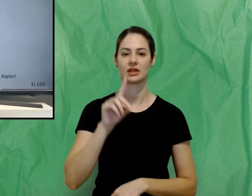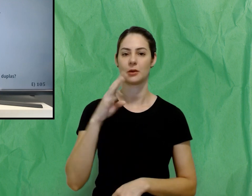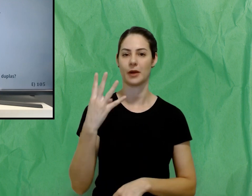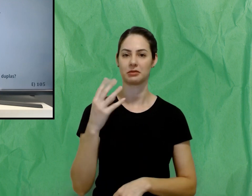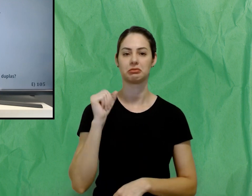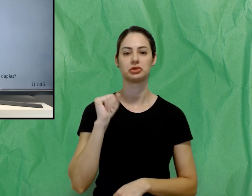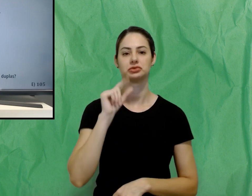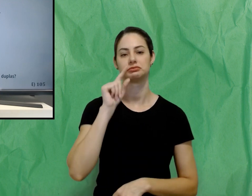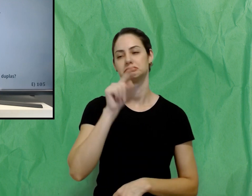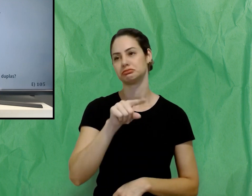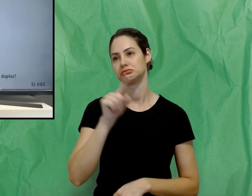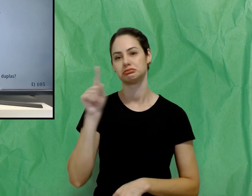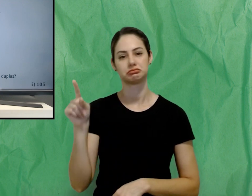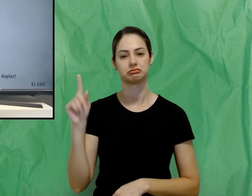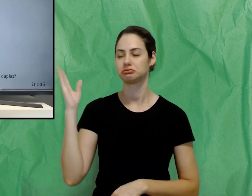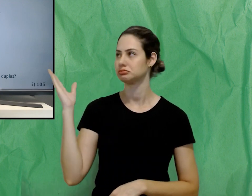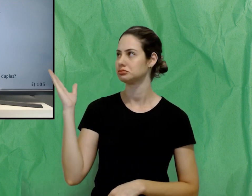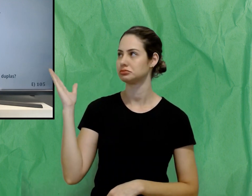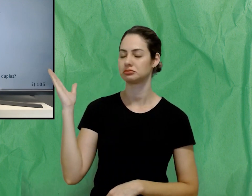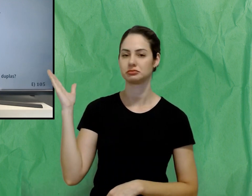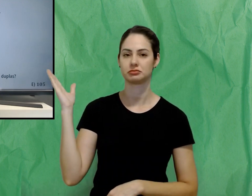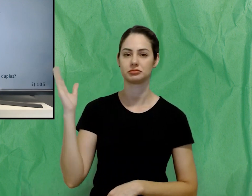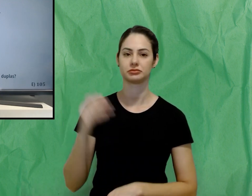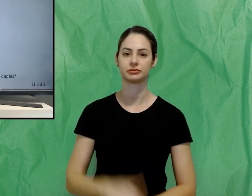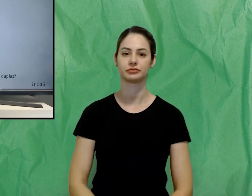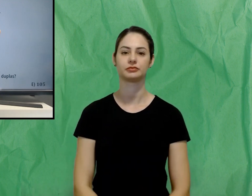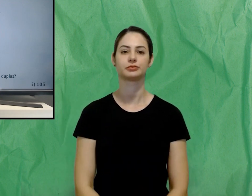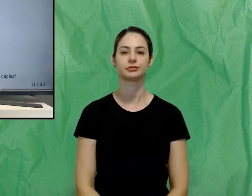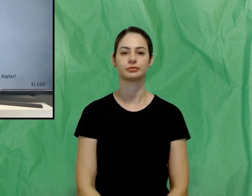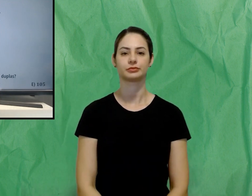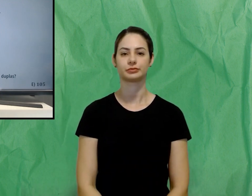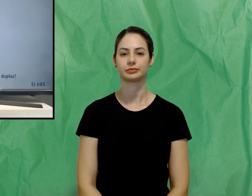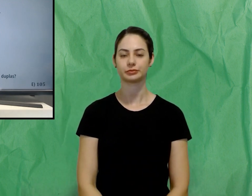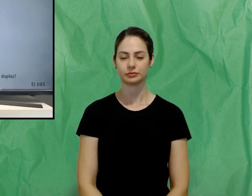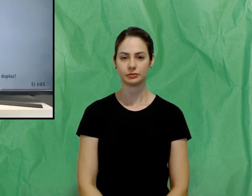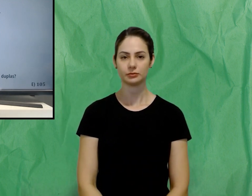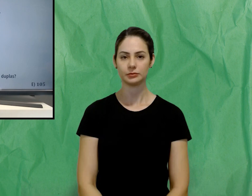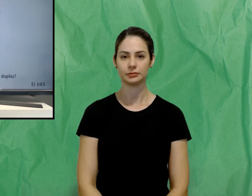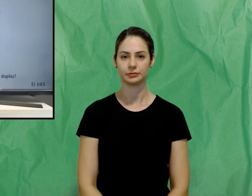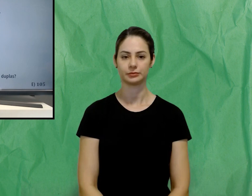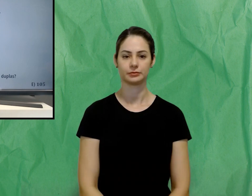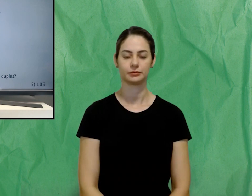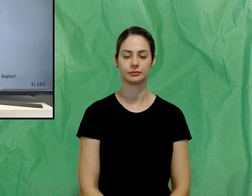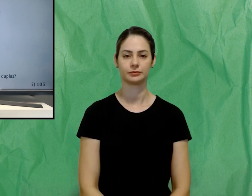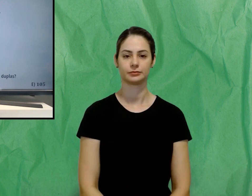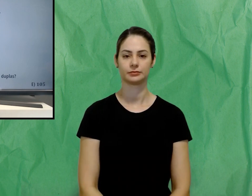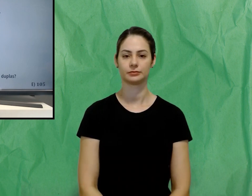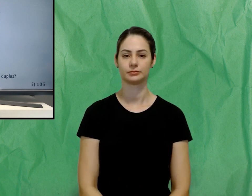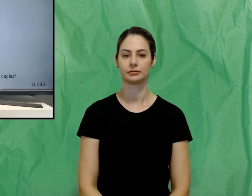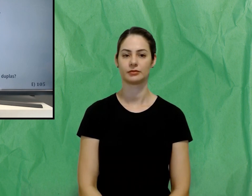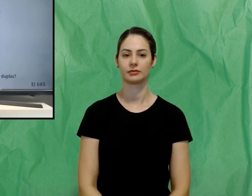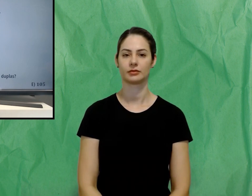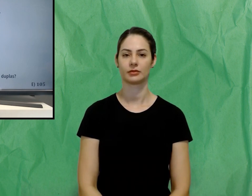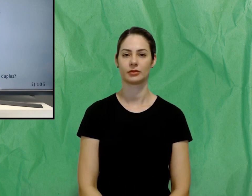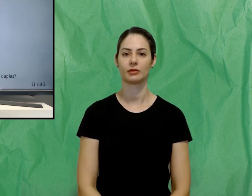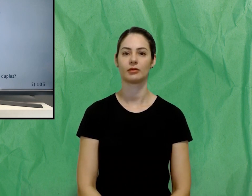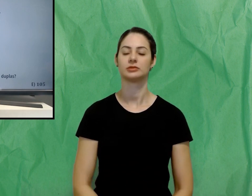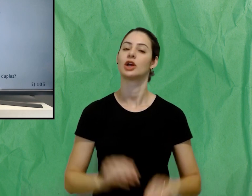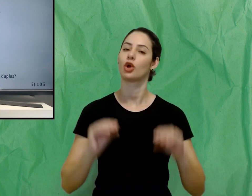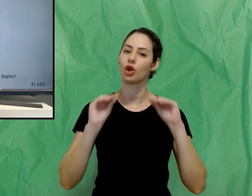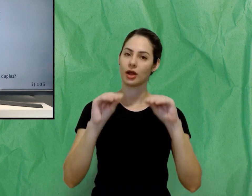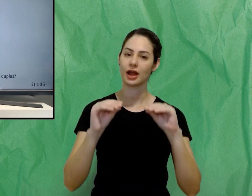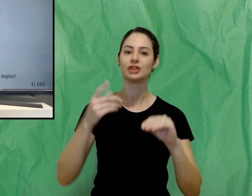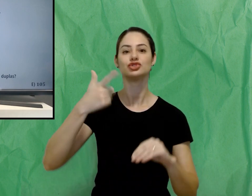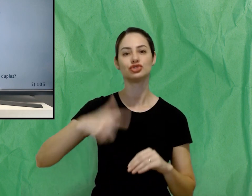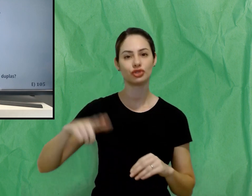aqui, ele pode entrar aqui, ele pode entrar aqui, ou ele pode entrar ali. Ou seja, ele vai marcar lugar de novo, da mesma